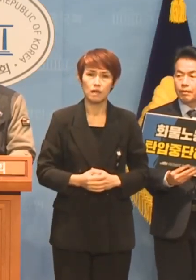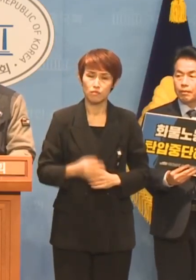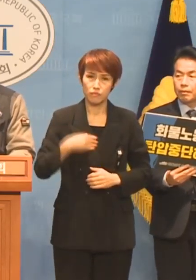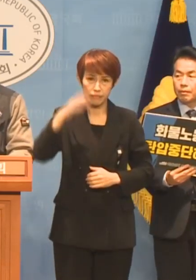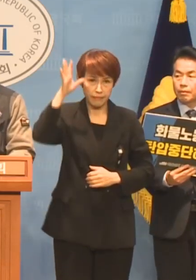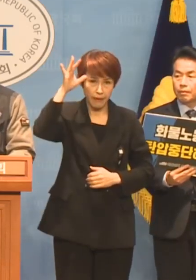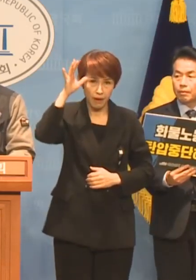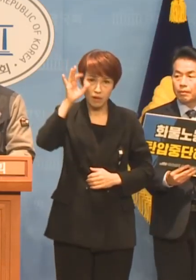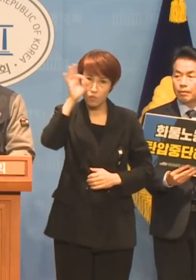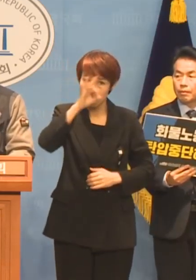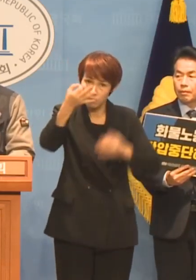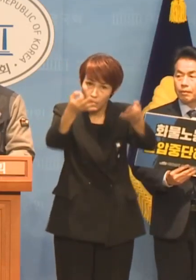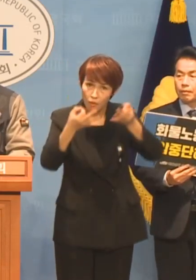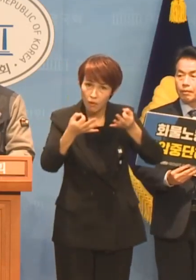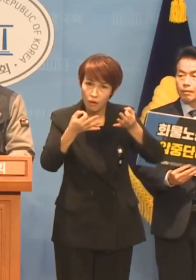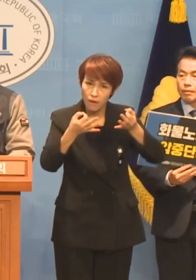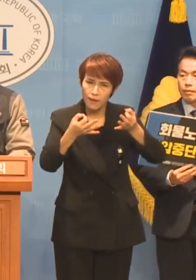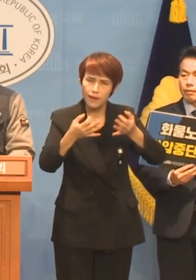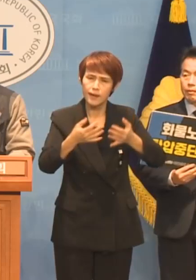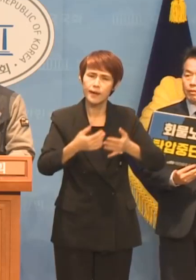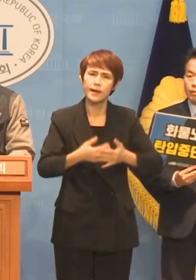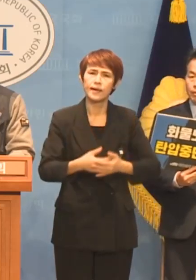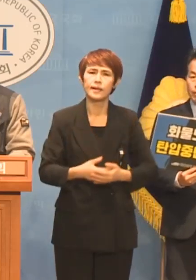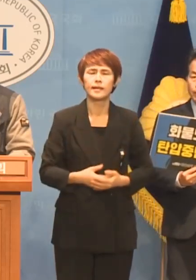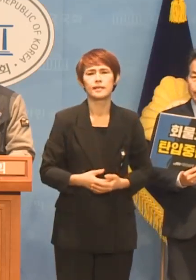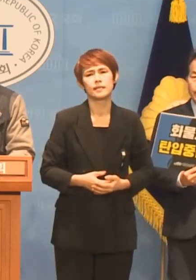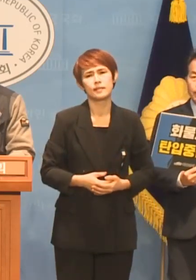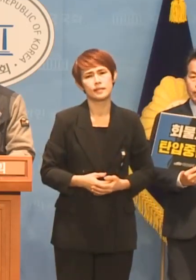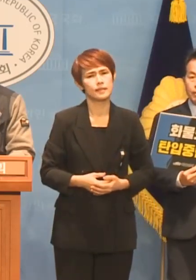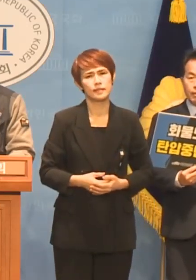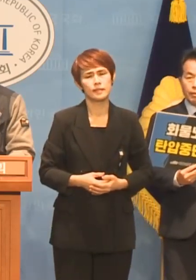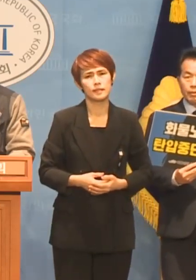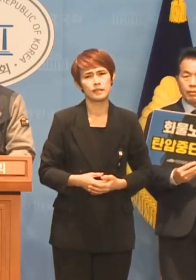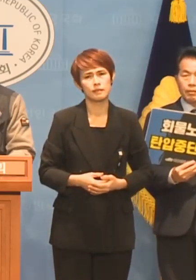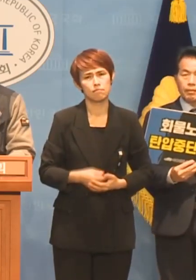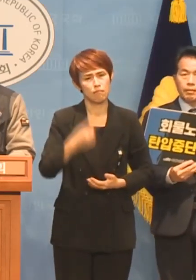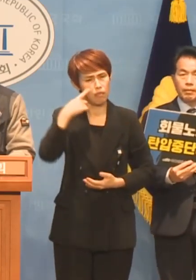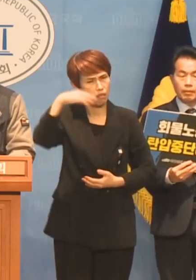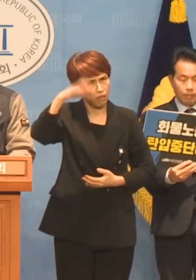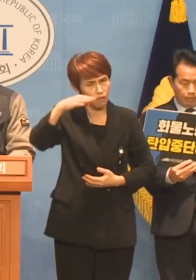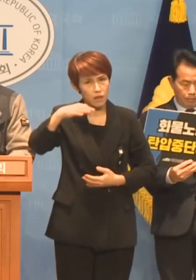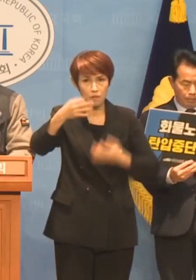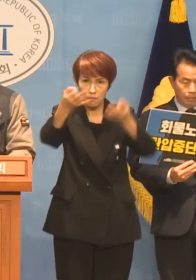개돼지 취급하고 있는 건 아닌지 우리는 이런 식으로 대우를 받으며